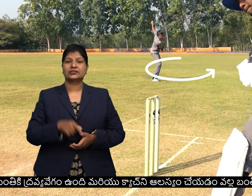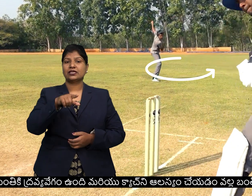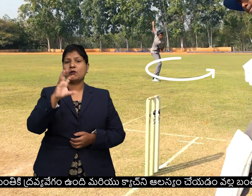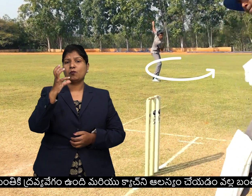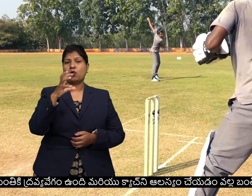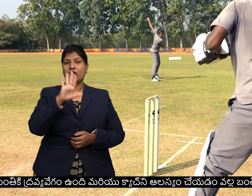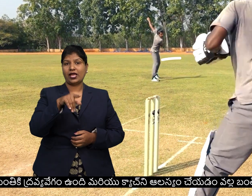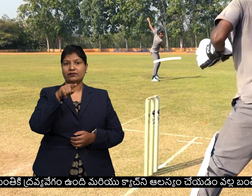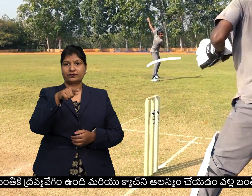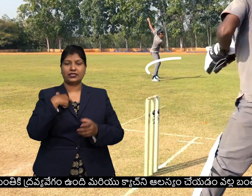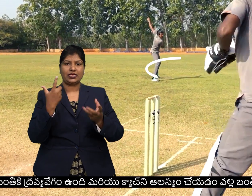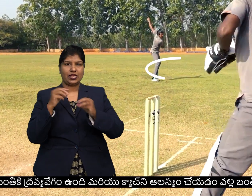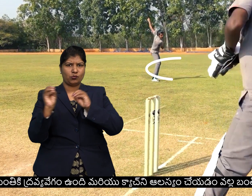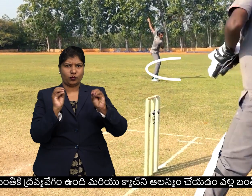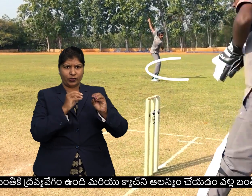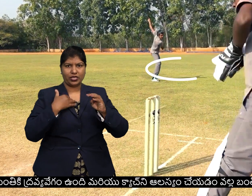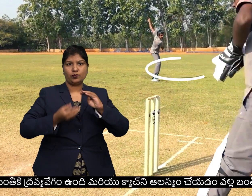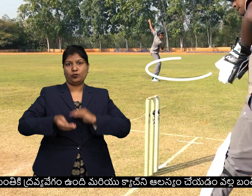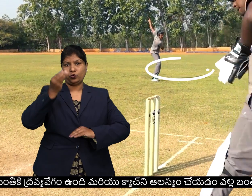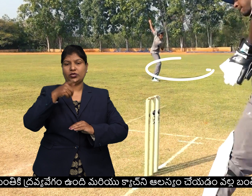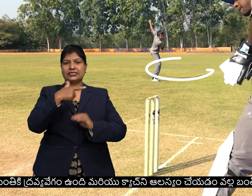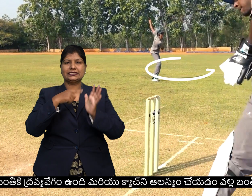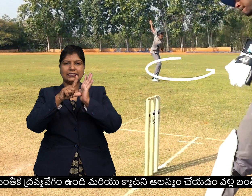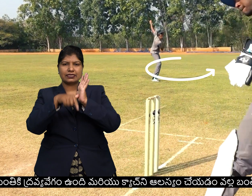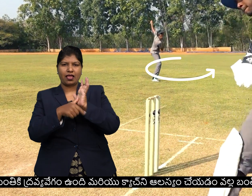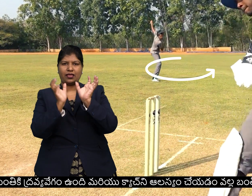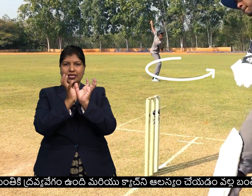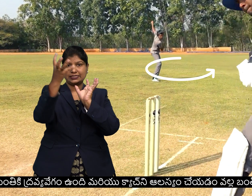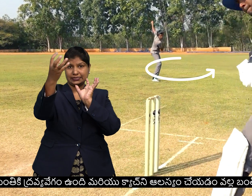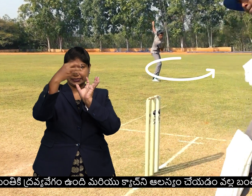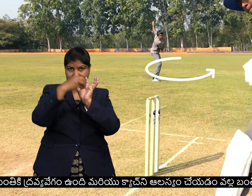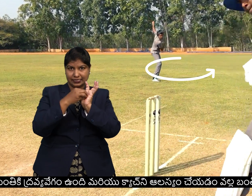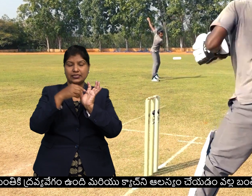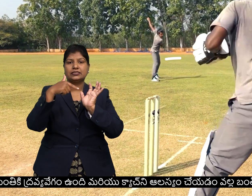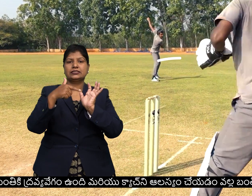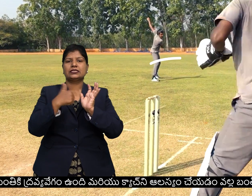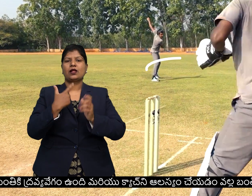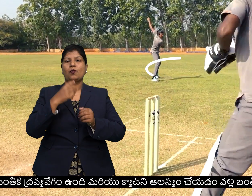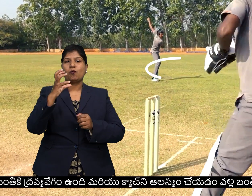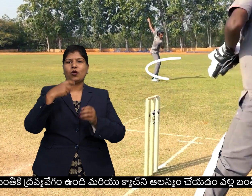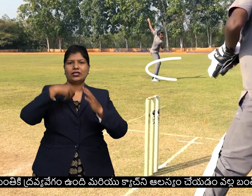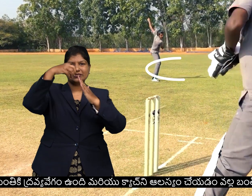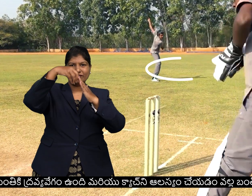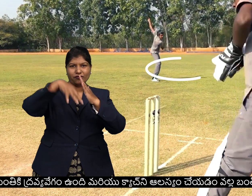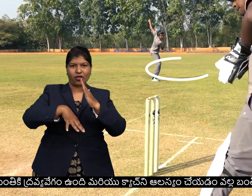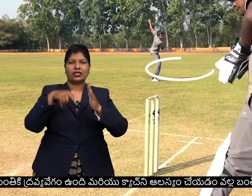బంతికి ద్రవ్యవేగం ఉంది మరియు క్యాచ్ని ఆలస్యం చేయడం వల్ల బంతి ద్రవ్యవేగం తగ్గుతుంది.